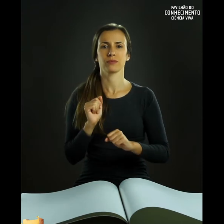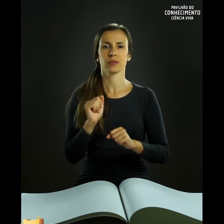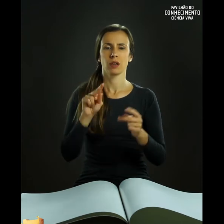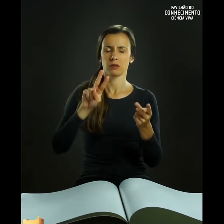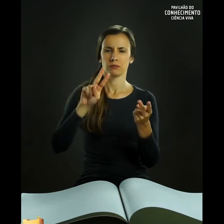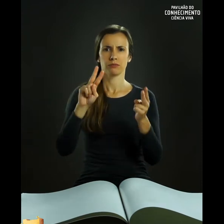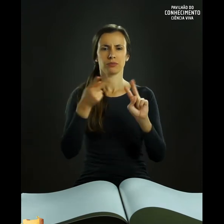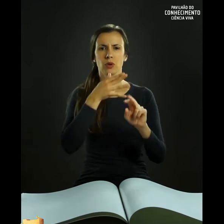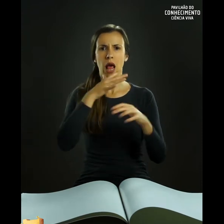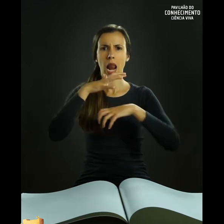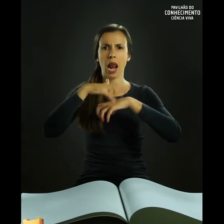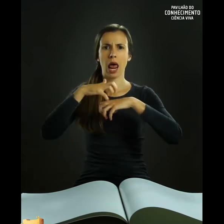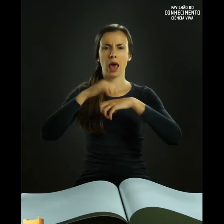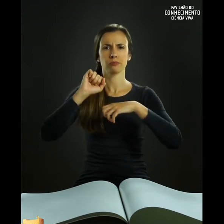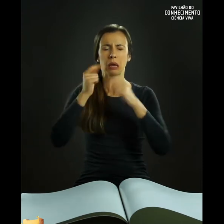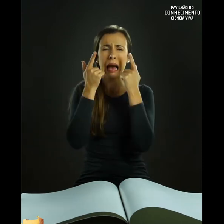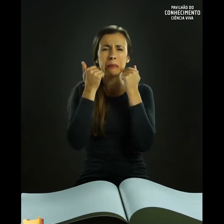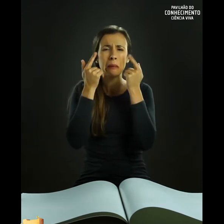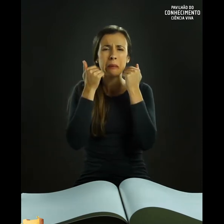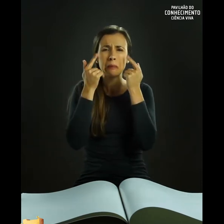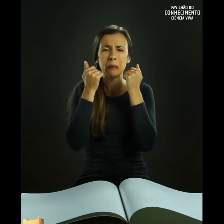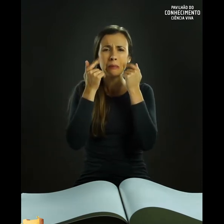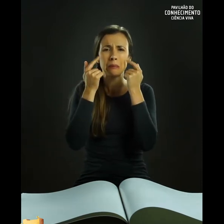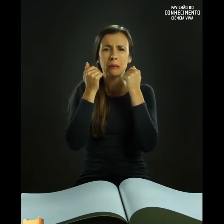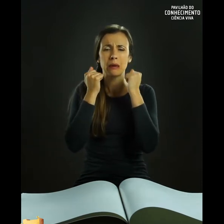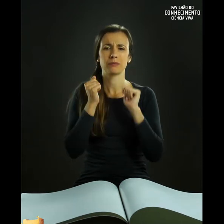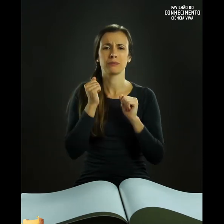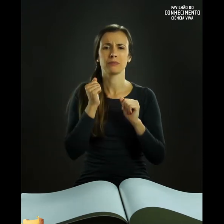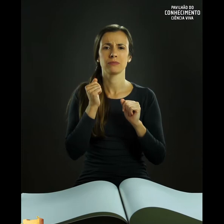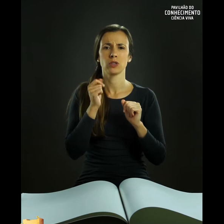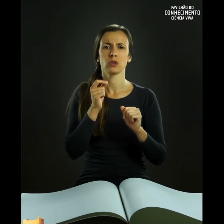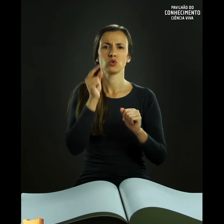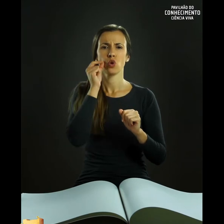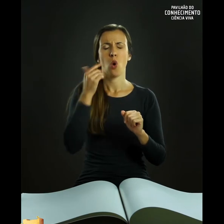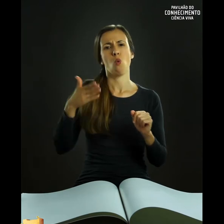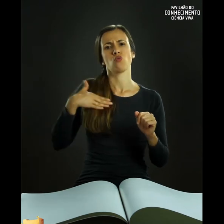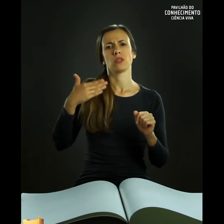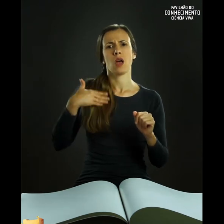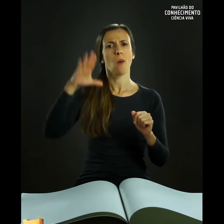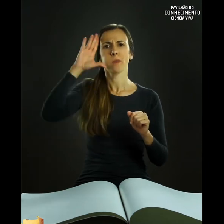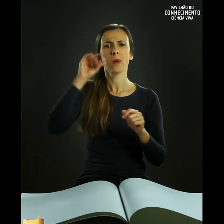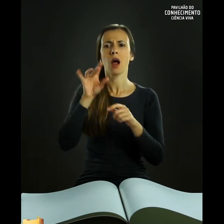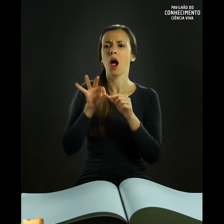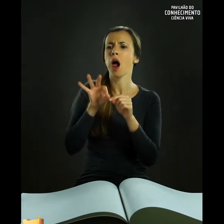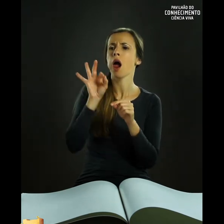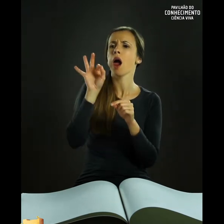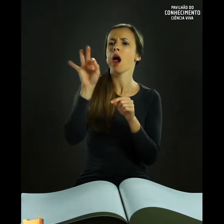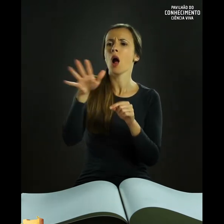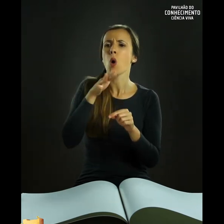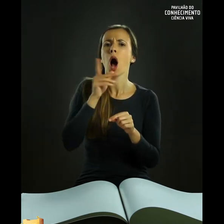castanho claro, lilás, amarelo, patinho, ausência de cor e rosadinho. Passou de ser criada no castelo da madrasta a ser escrava de